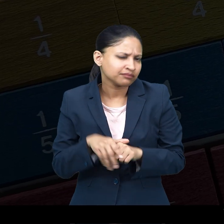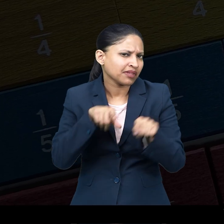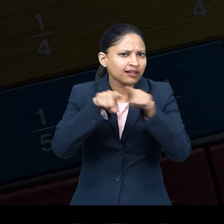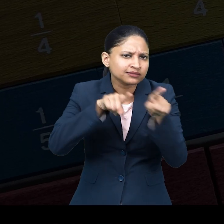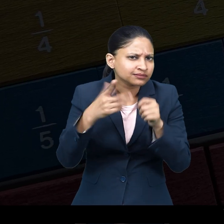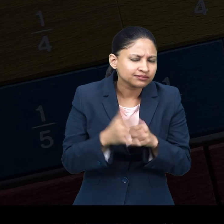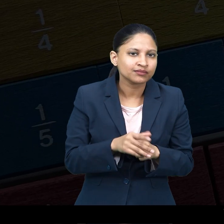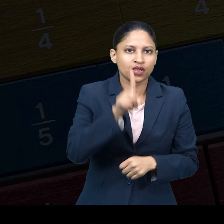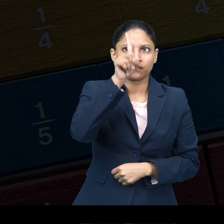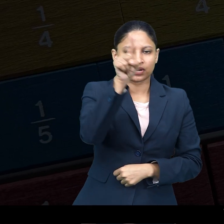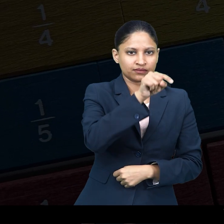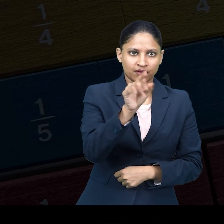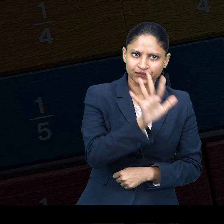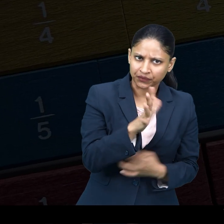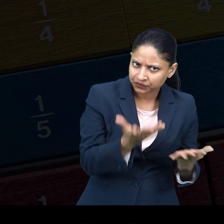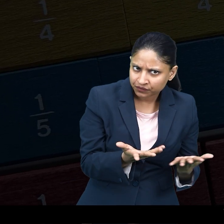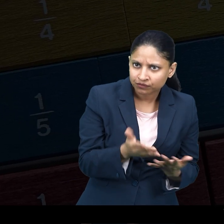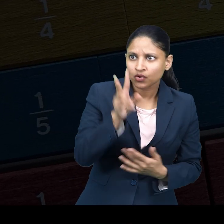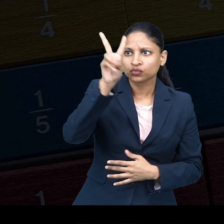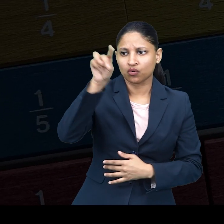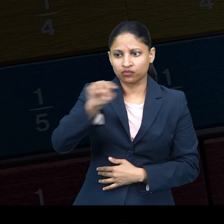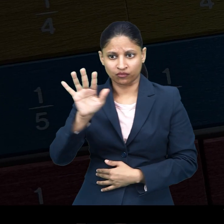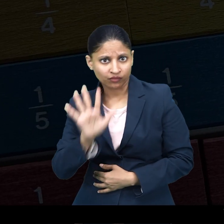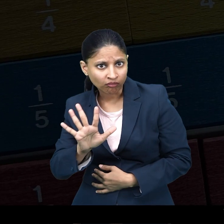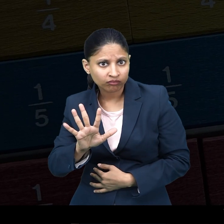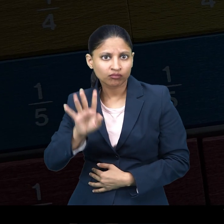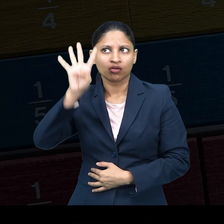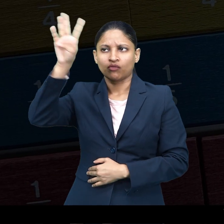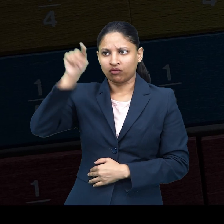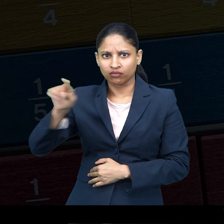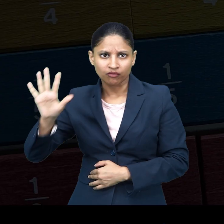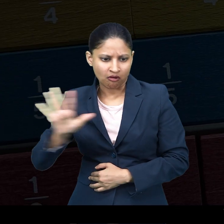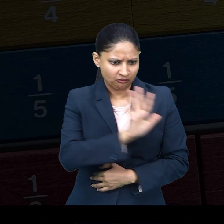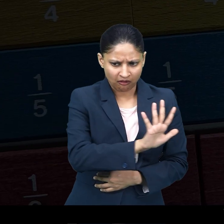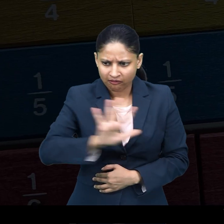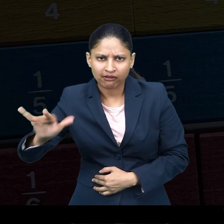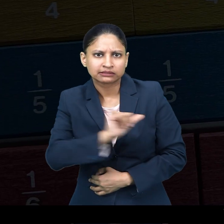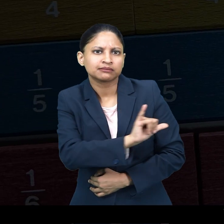उदाहरण 1/5, 2/5, 4/5।